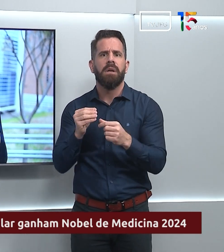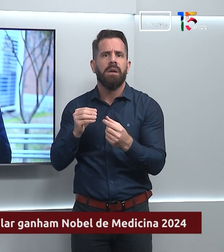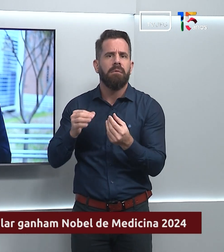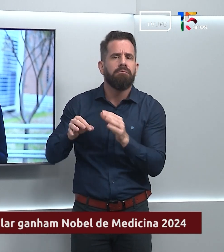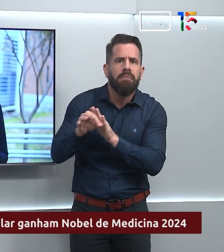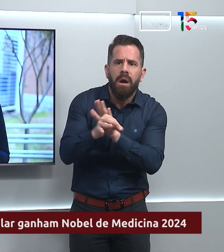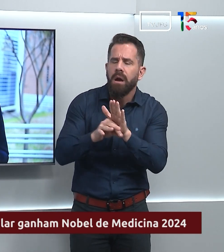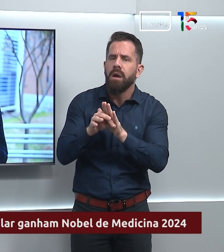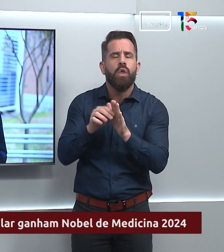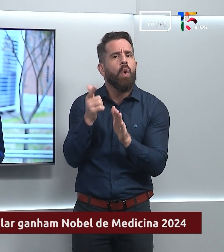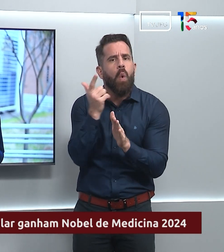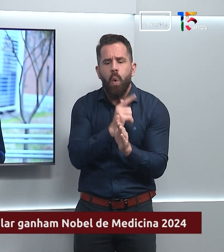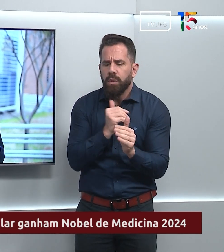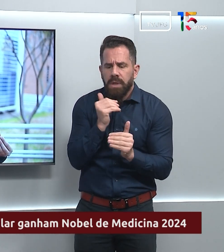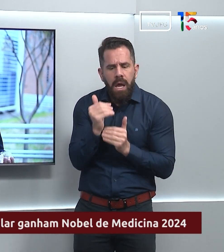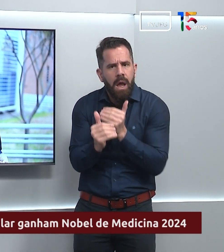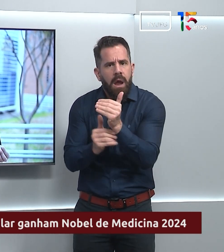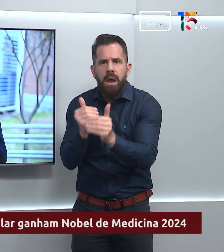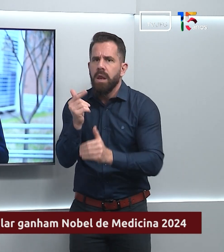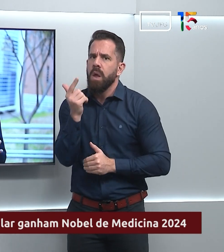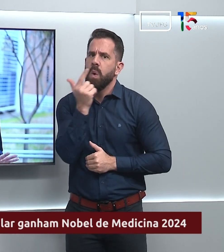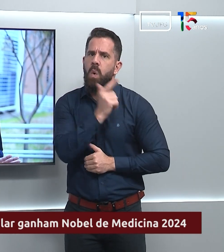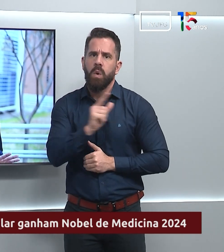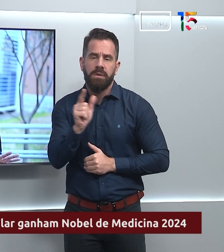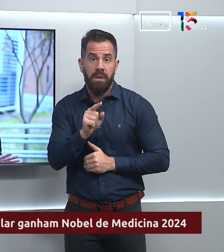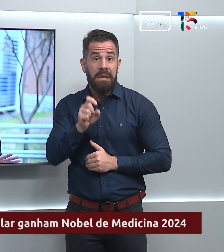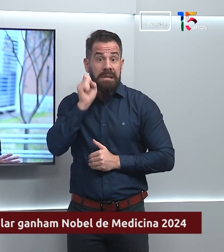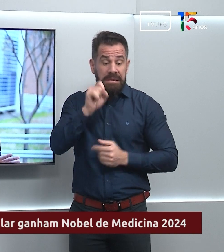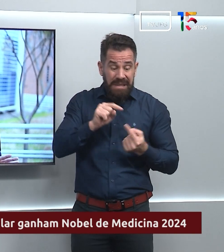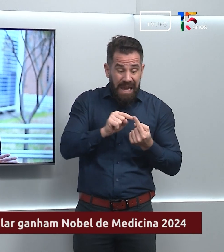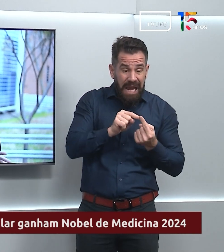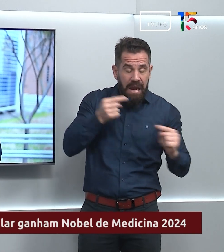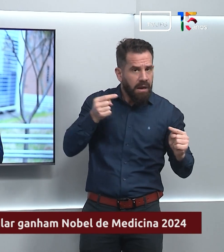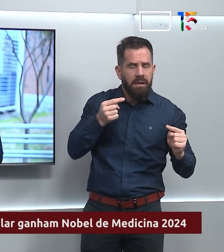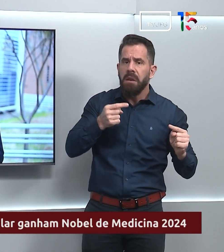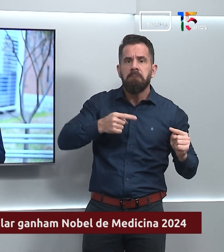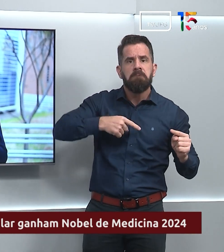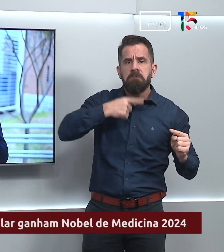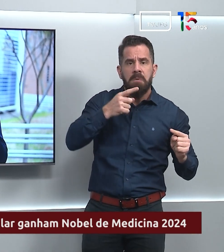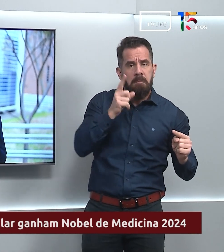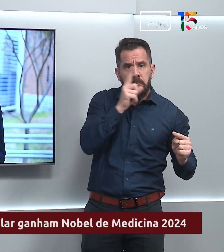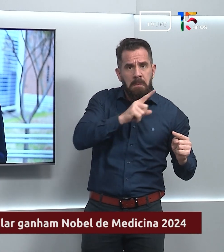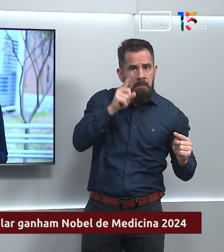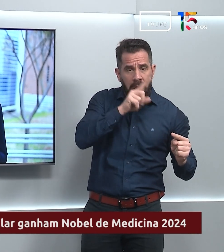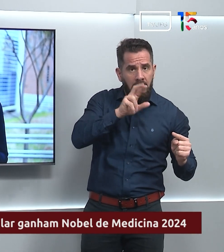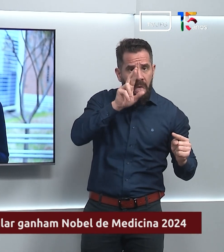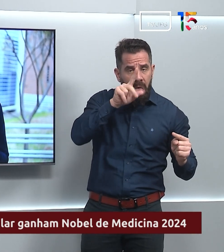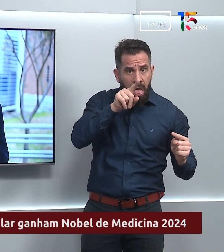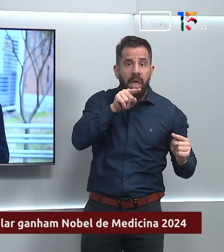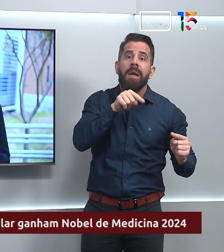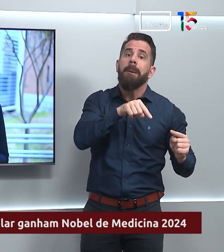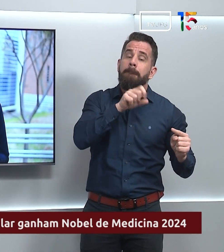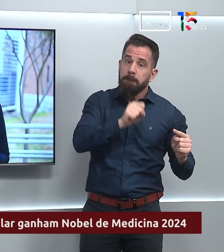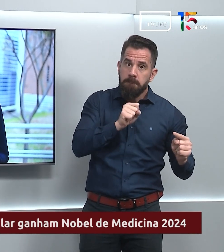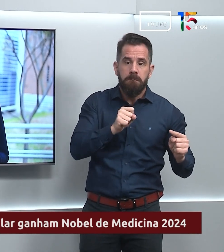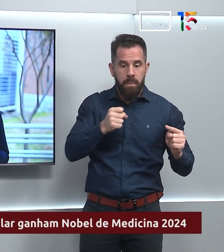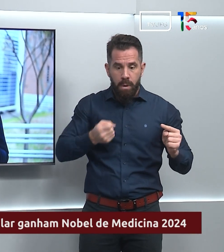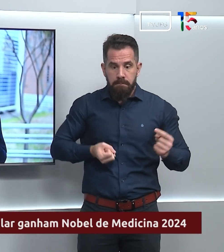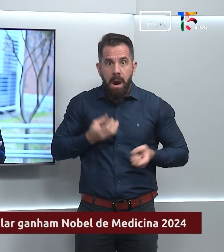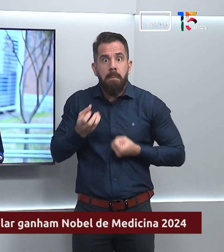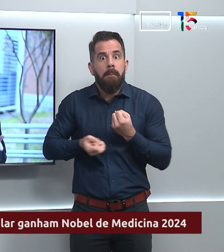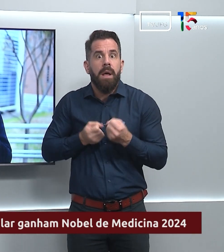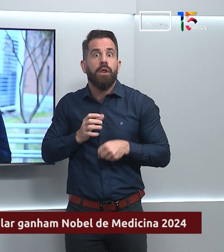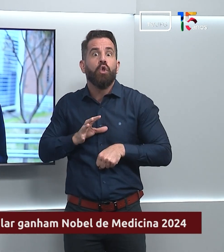Quando a regulação por microRNAs não funciona, por exemplo, ela pode levar a graves doenças no organismo,